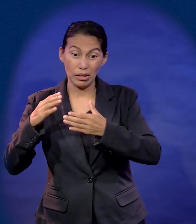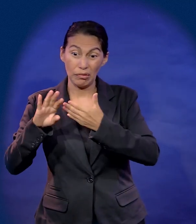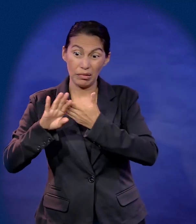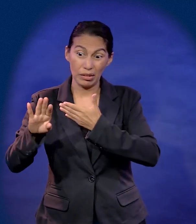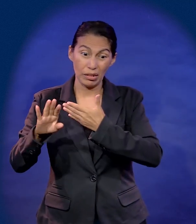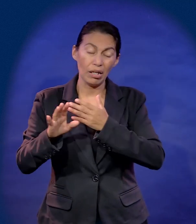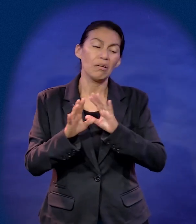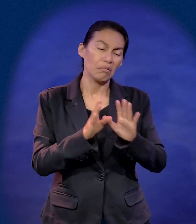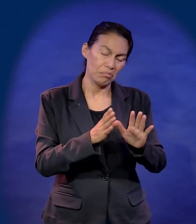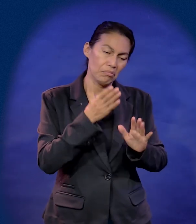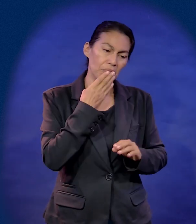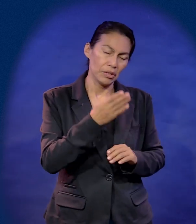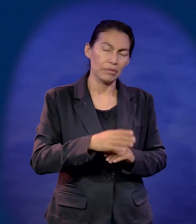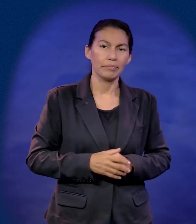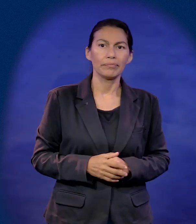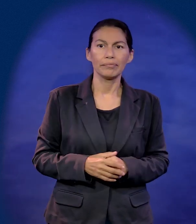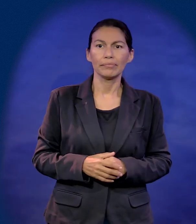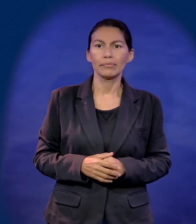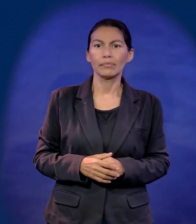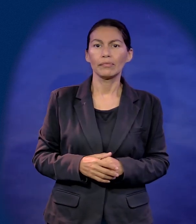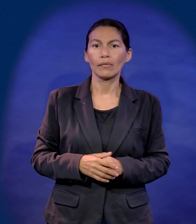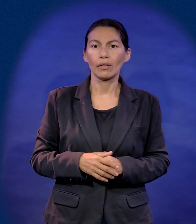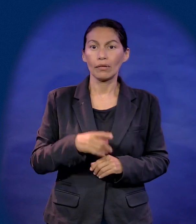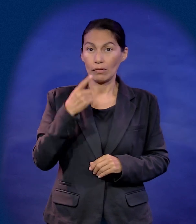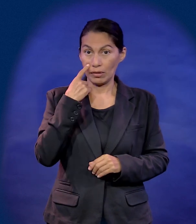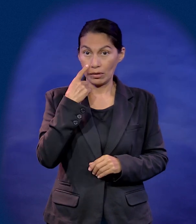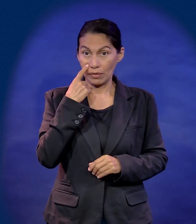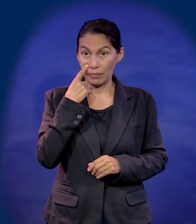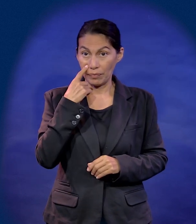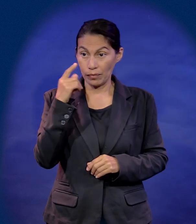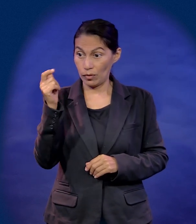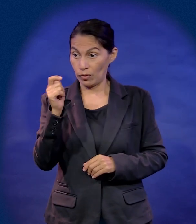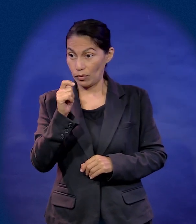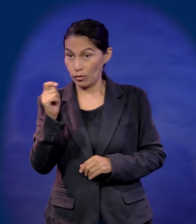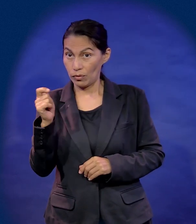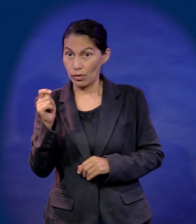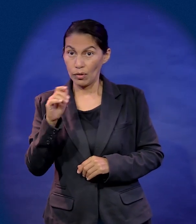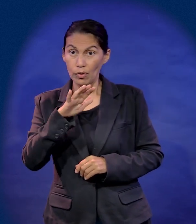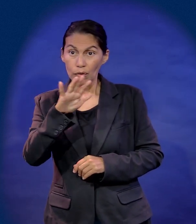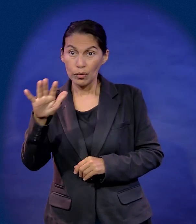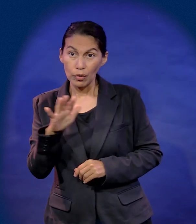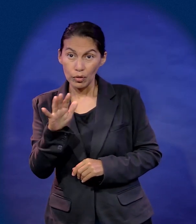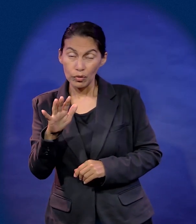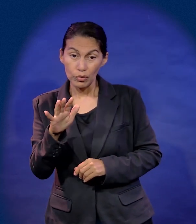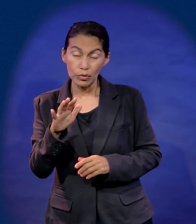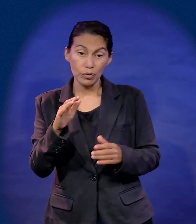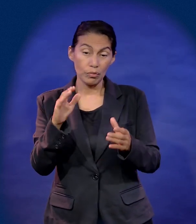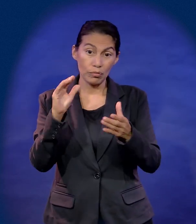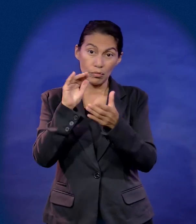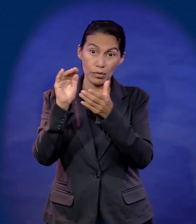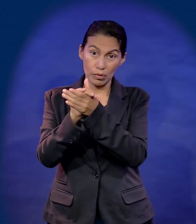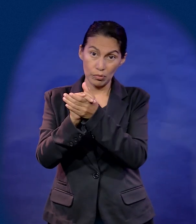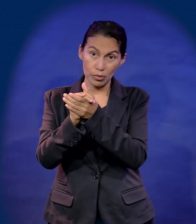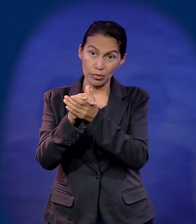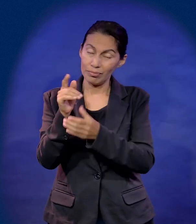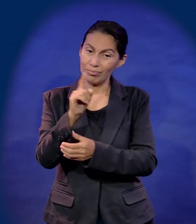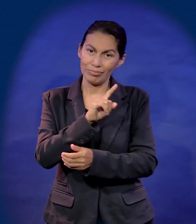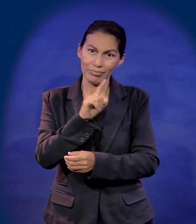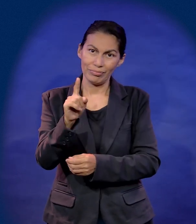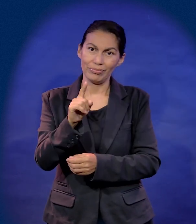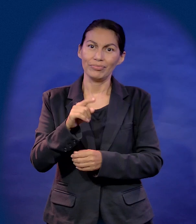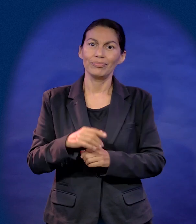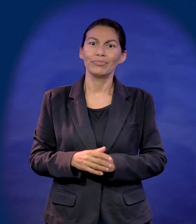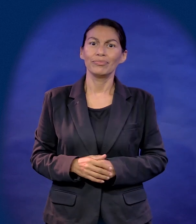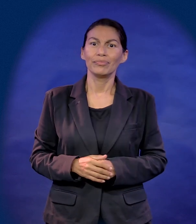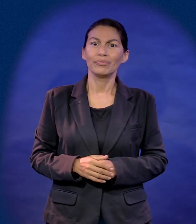mayor. ¿Estás conmigo? Dile al de al lado, no todos los noviazgos terminan en matrimonio. Dile así al de al lado, no